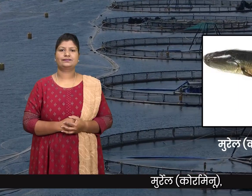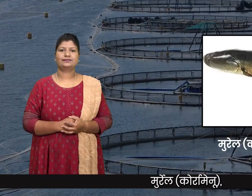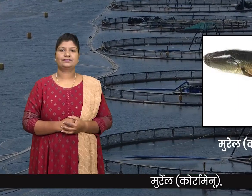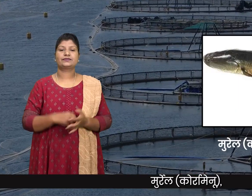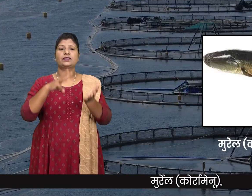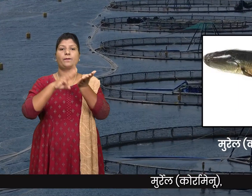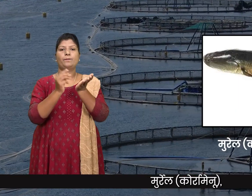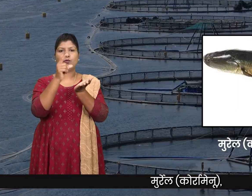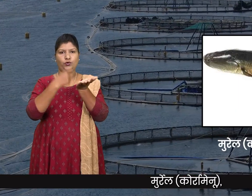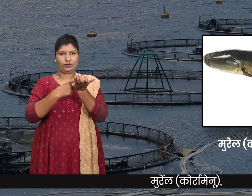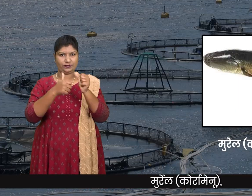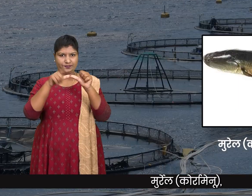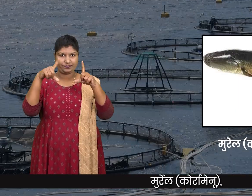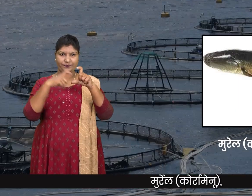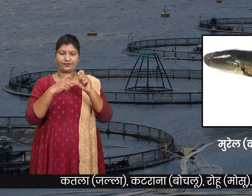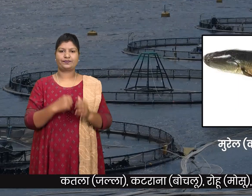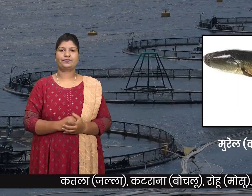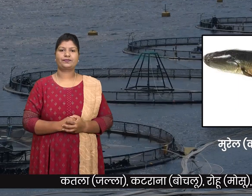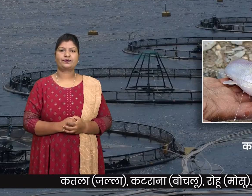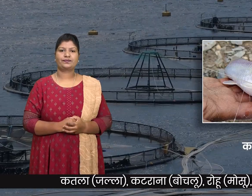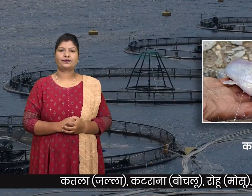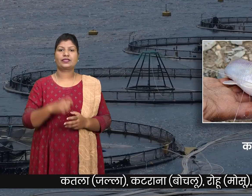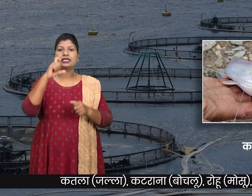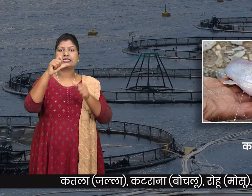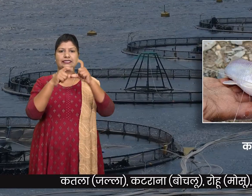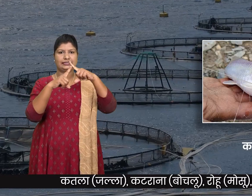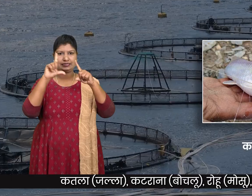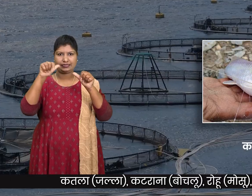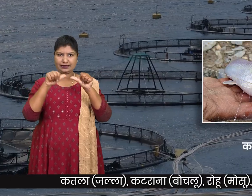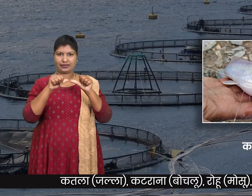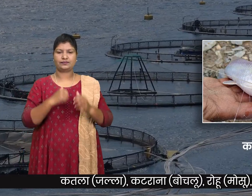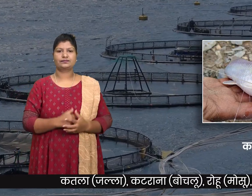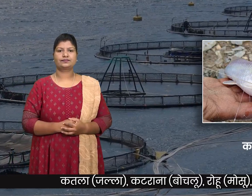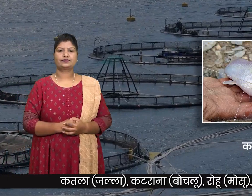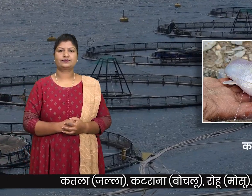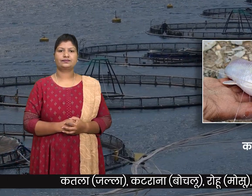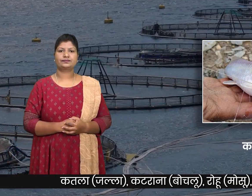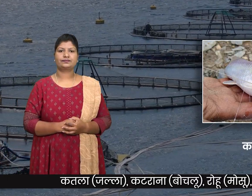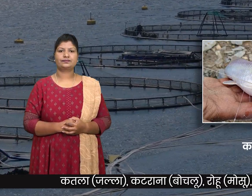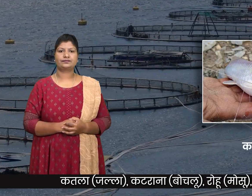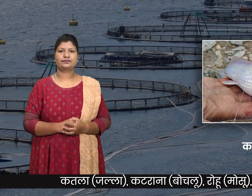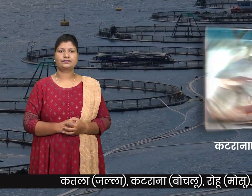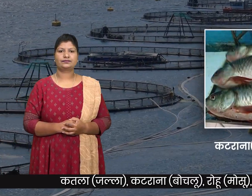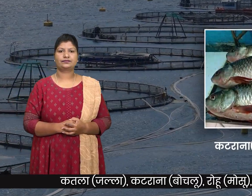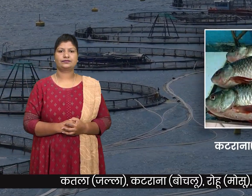मुरेल, कोरमीनो, कतला, झल्ला, खटरना, बोचालू,